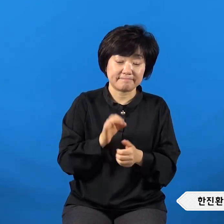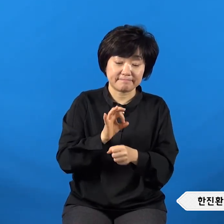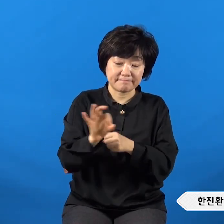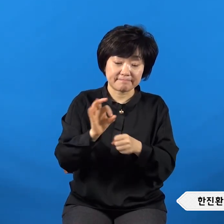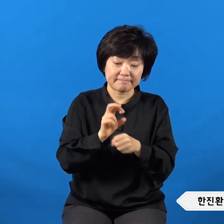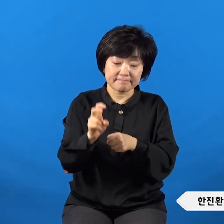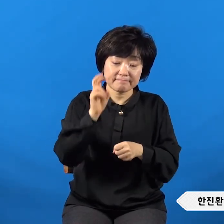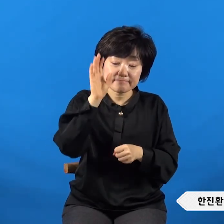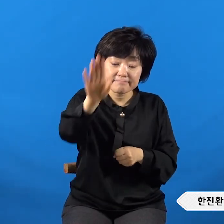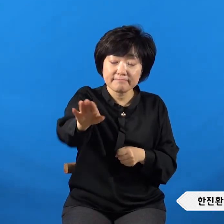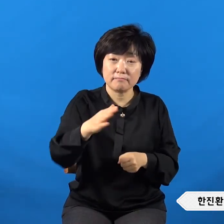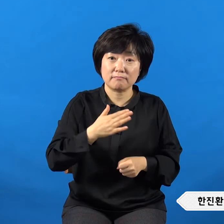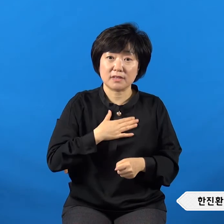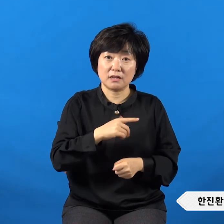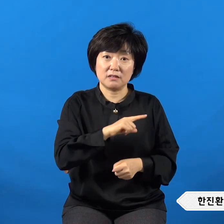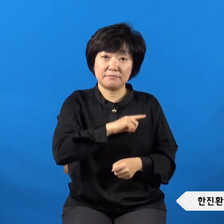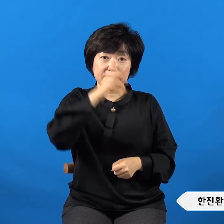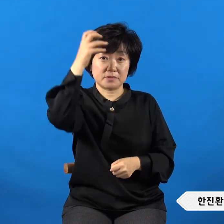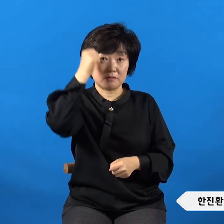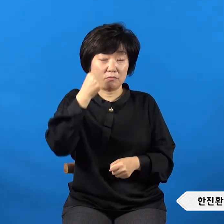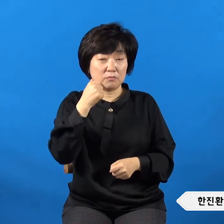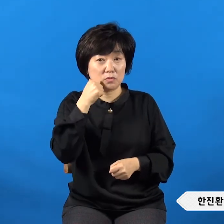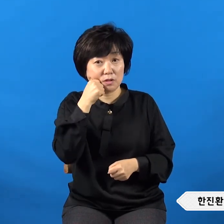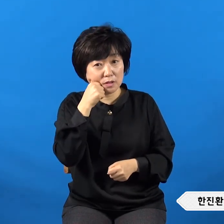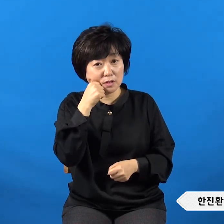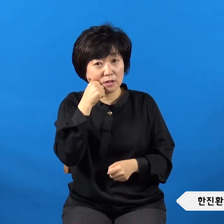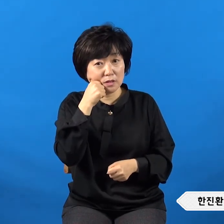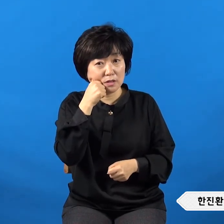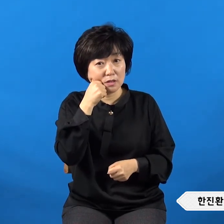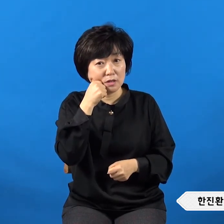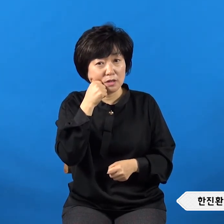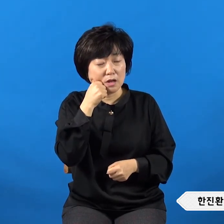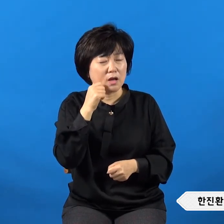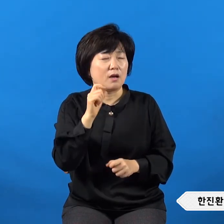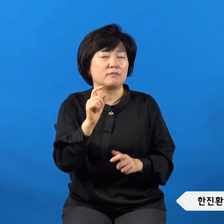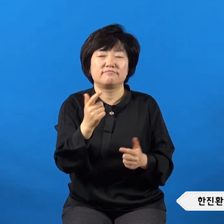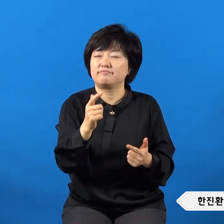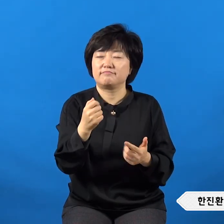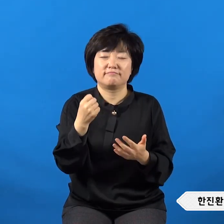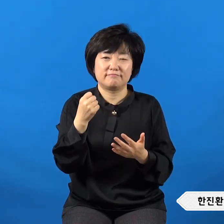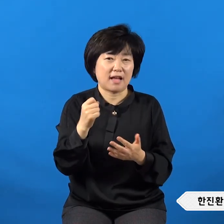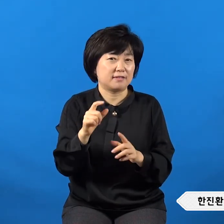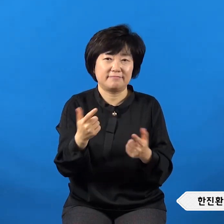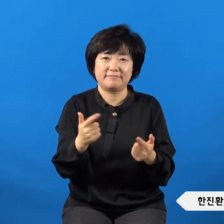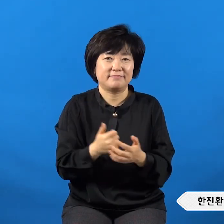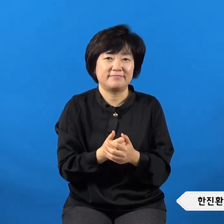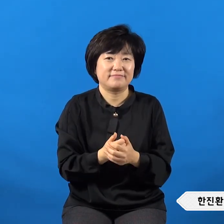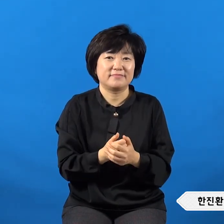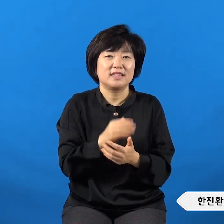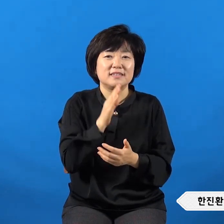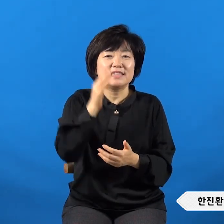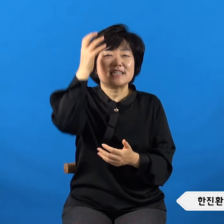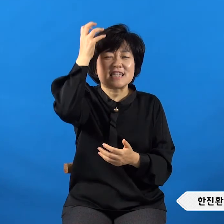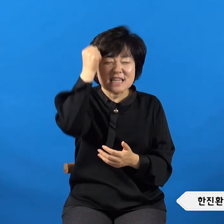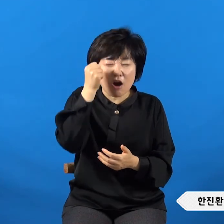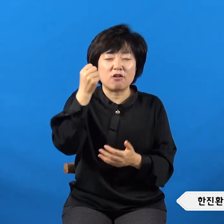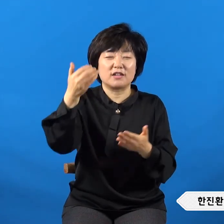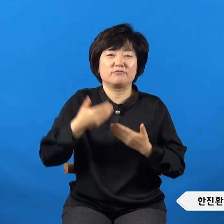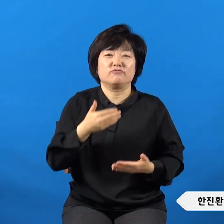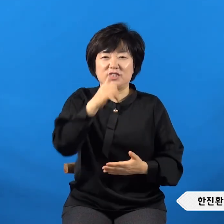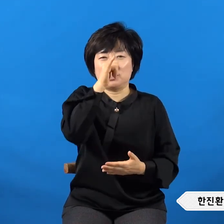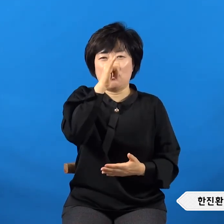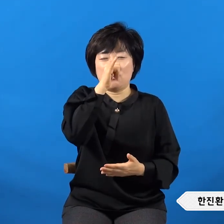20년 지나면 내 이름 석자도 기억하는 사람이 없을 것이다. 그런데 아닙니다, 여러분. 기억하는